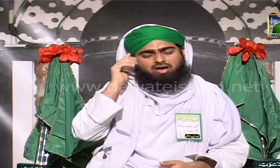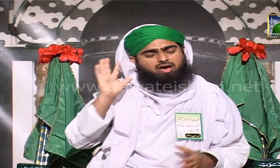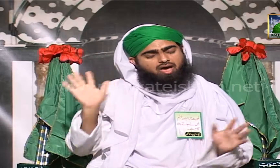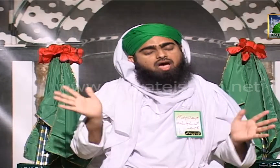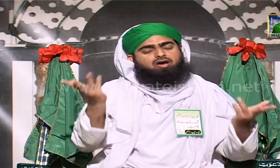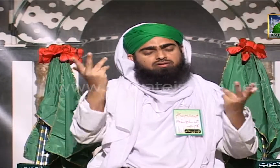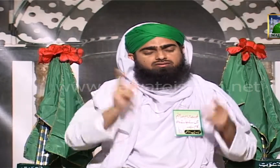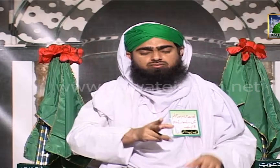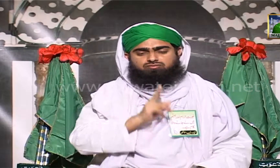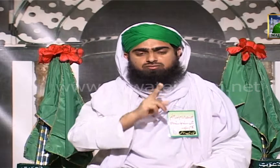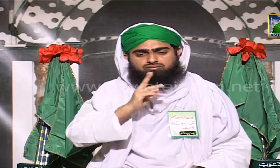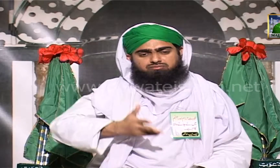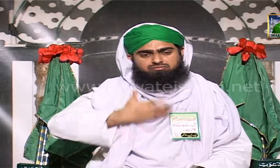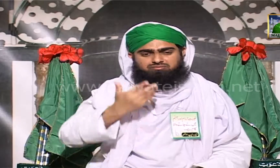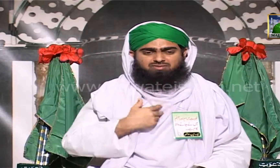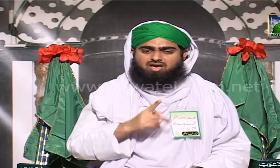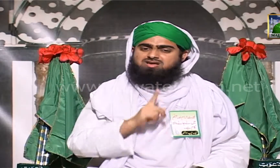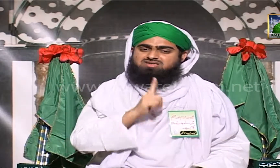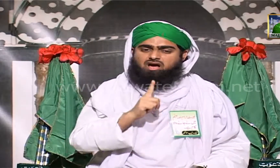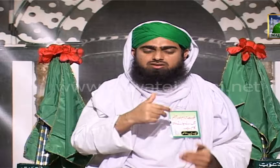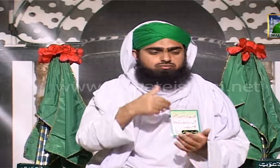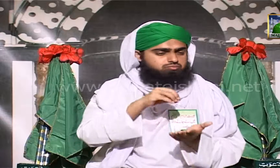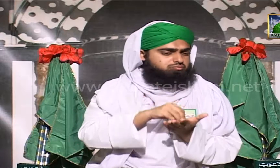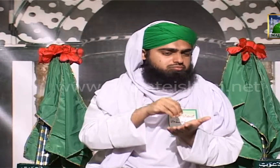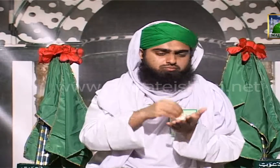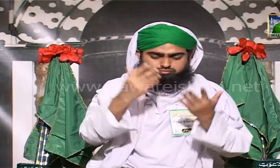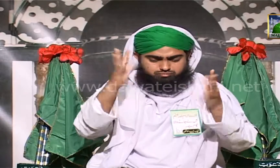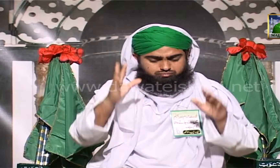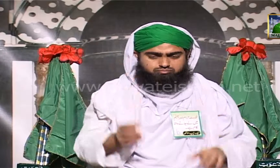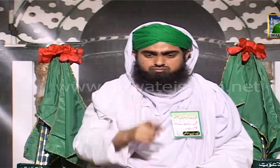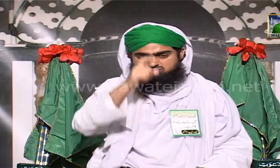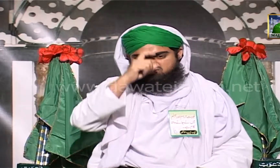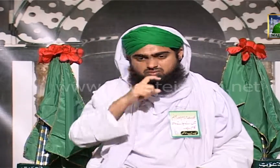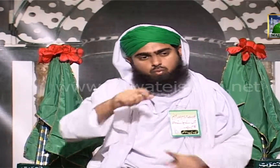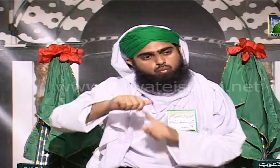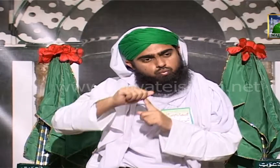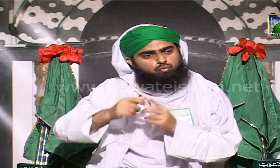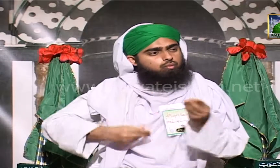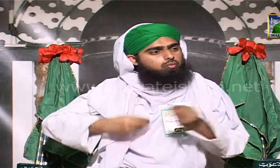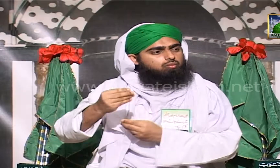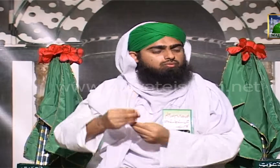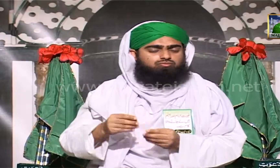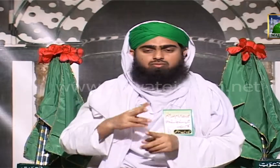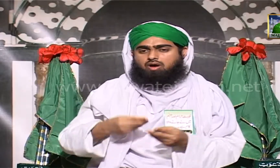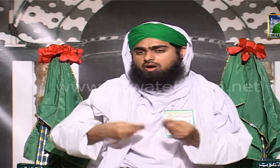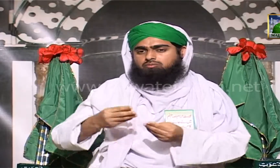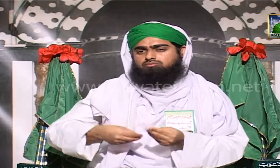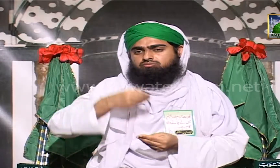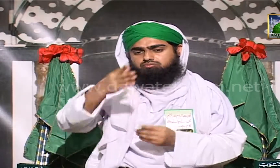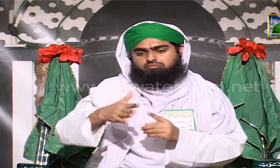دیا کرتے ہیں جی سچ کا زمانہ نہیں ہے، جھوٹ کے بغیر گزارا نہیں ہے، جھوٹ نہیں بولو تو کاروبار نہیں ہوتا ہے، دھندا